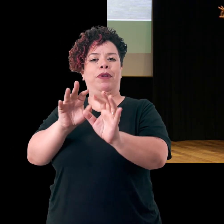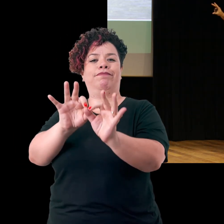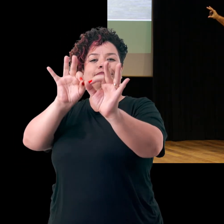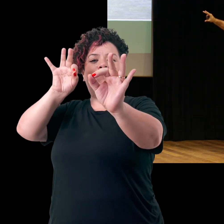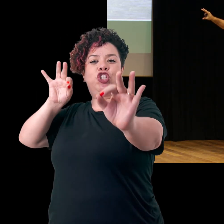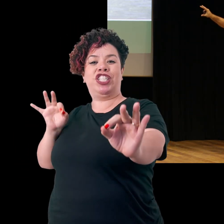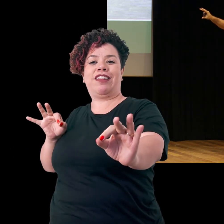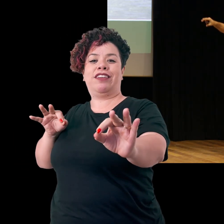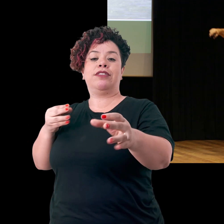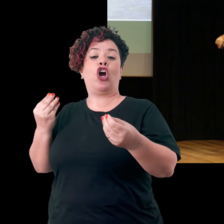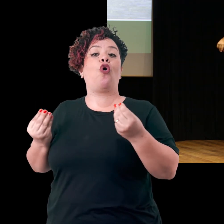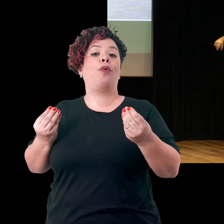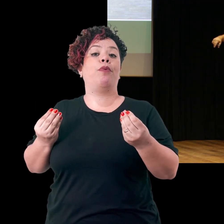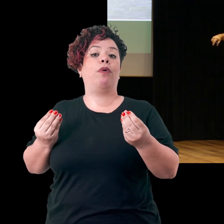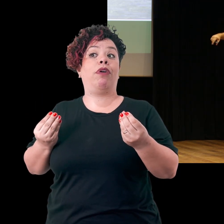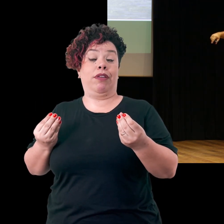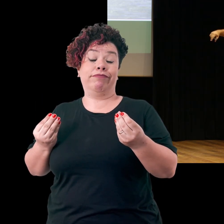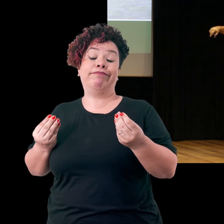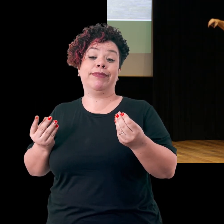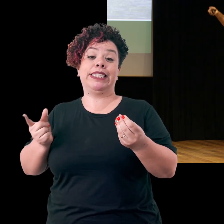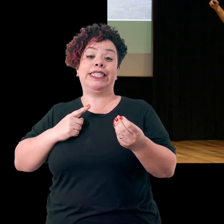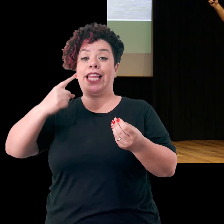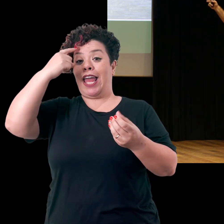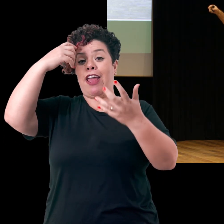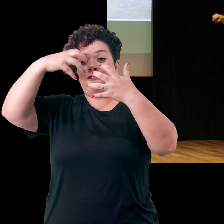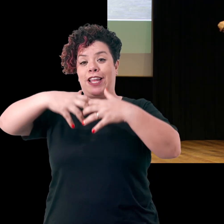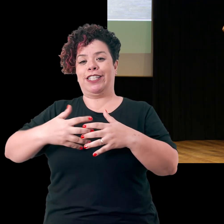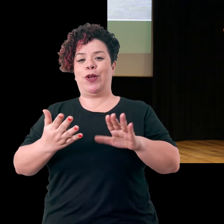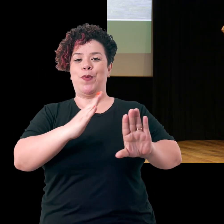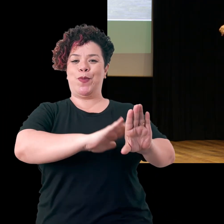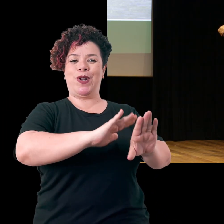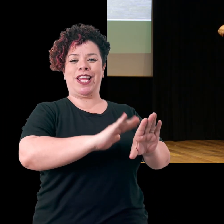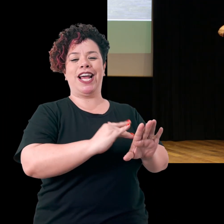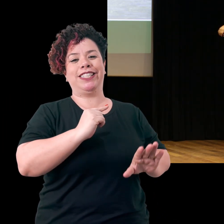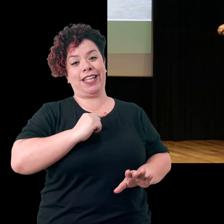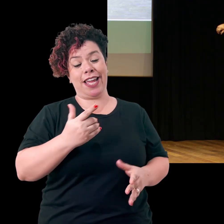Isso está por trás dessas reflexões, né? Ou, por exemplo,